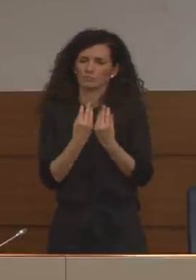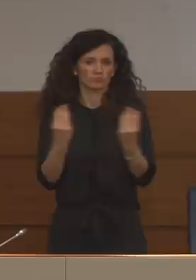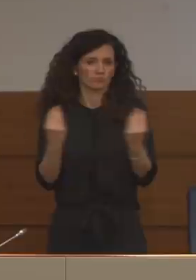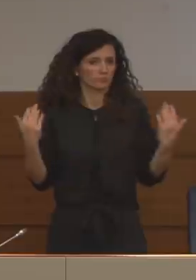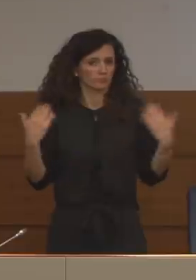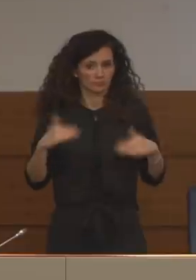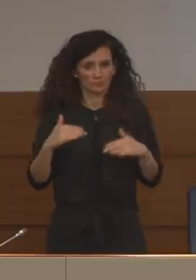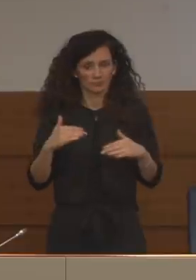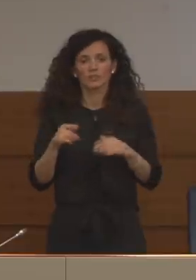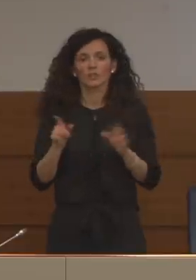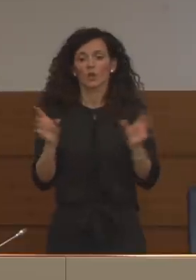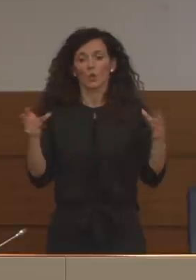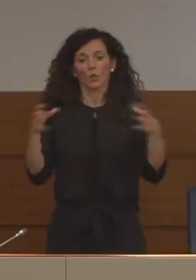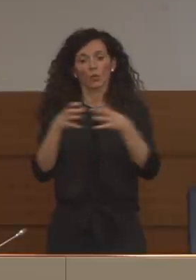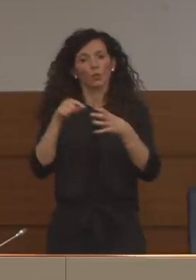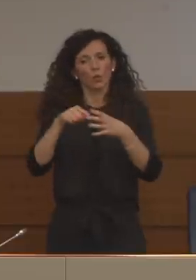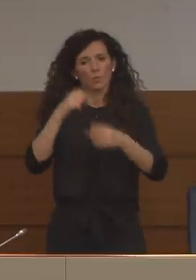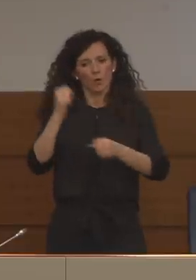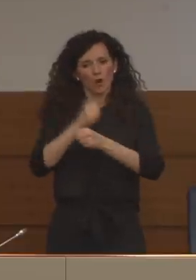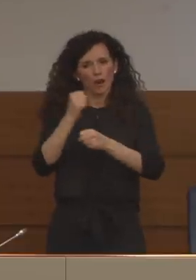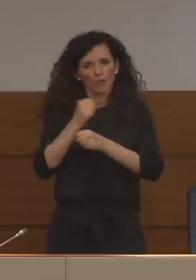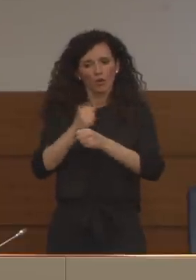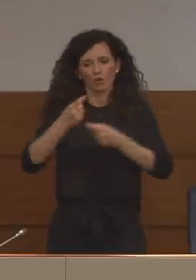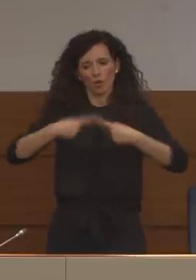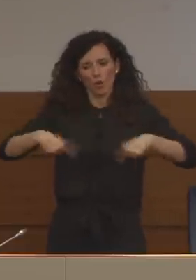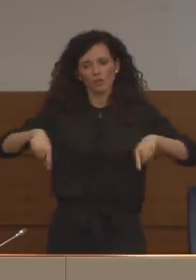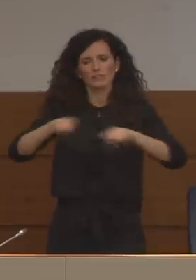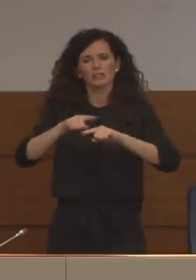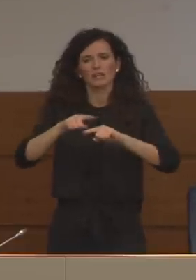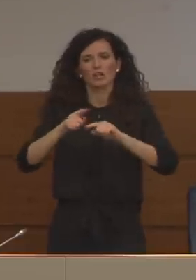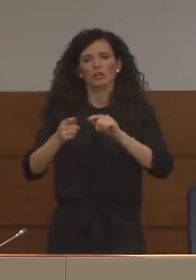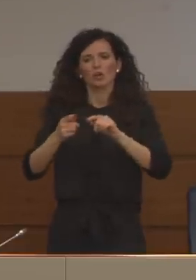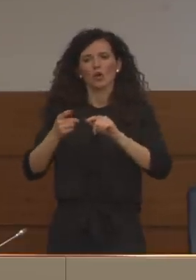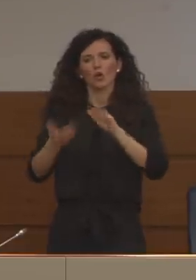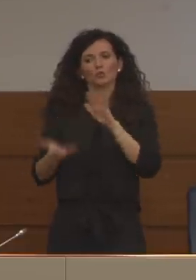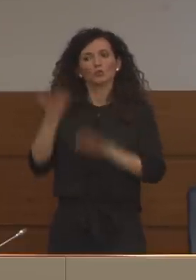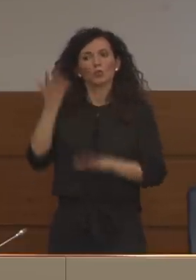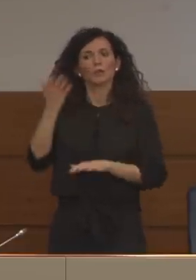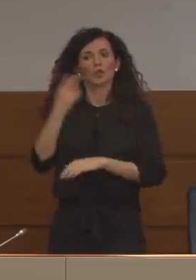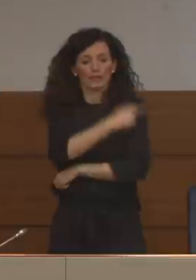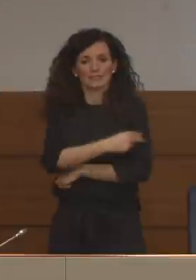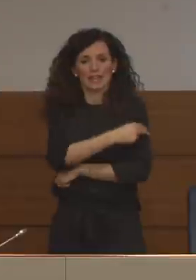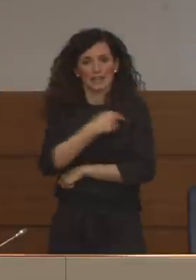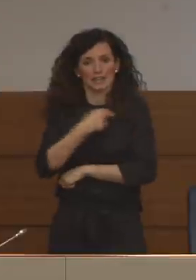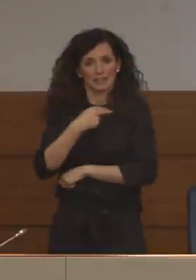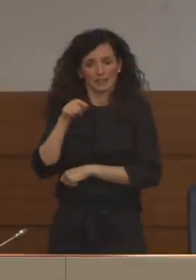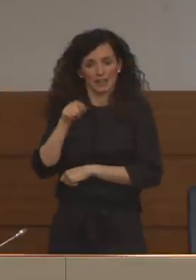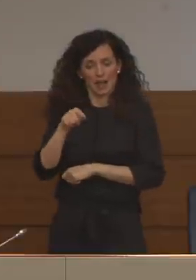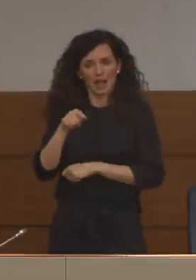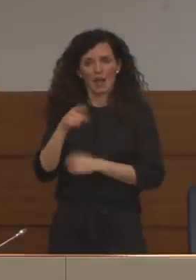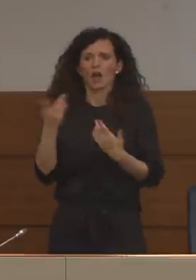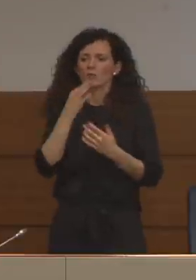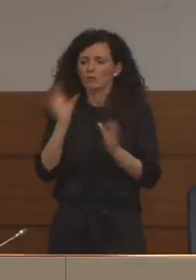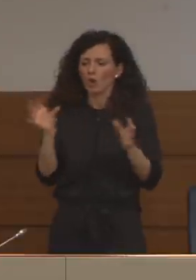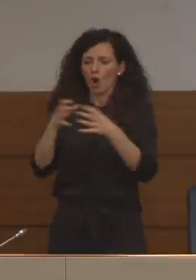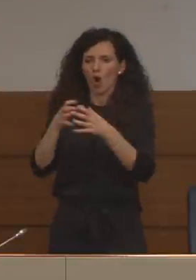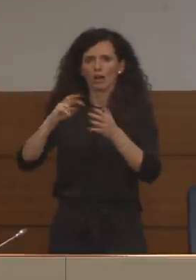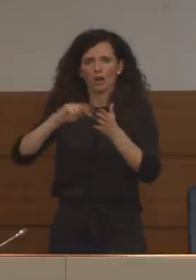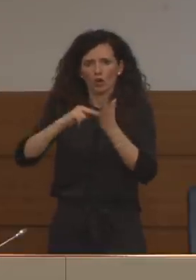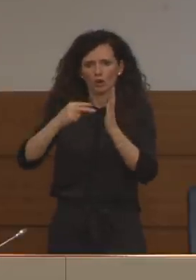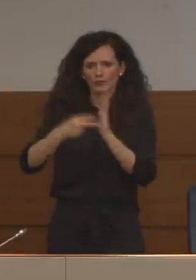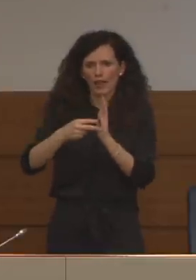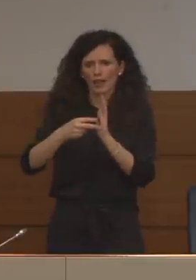gruppo di lavoro del consiglio superiore di sanità quindi il massimo organo tecnico consultivo